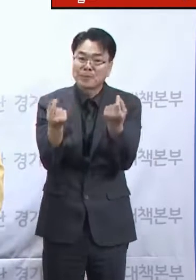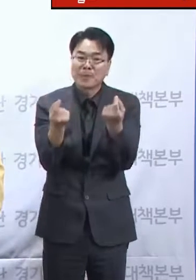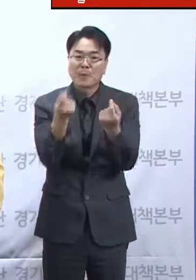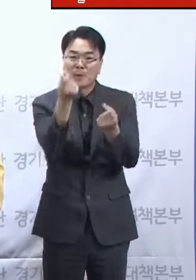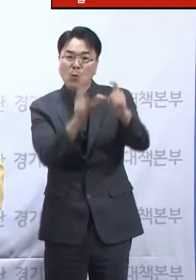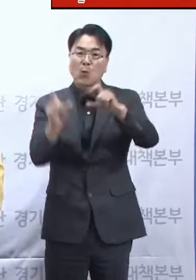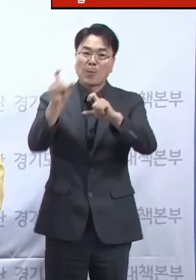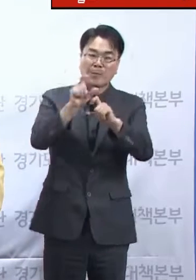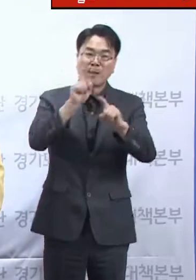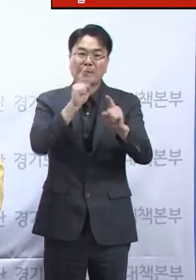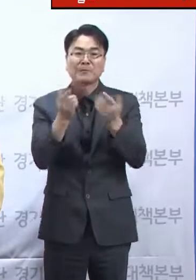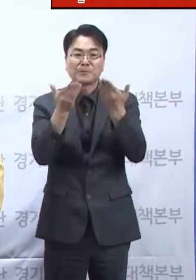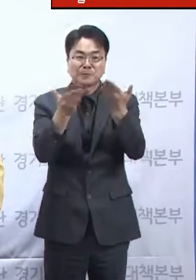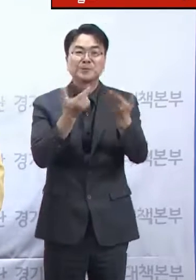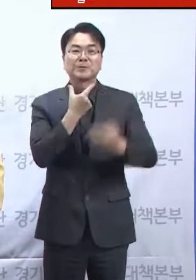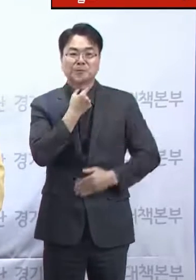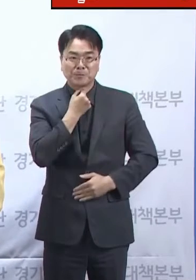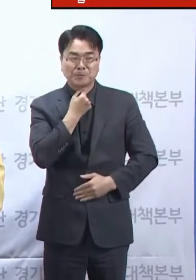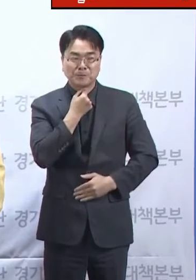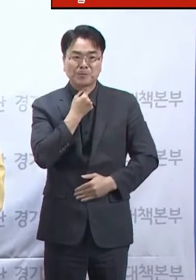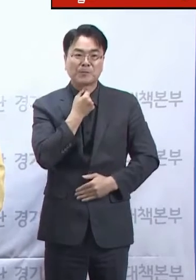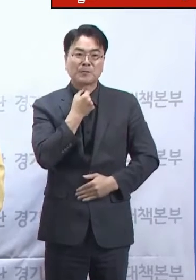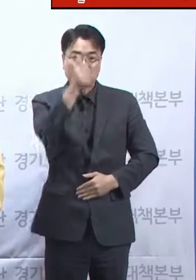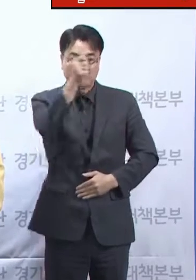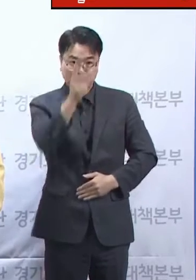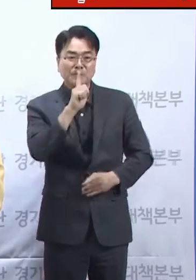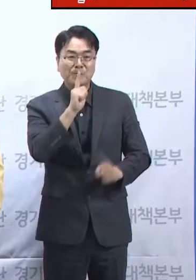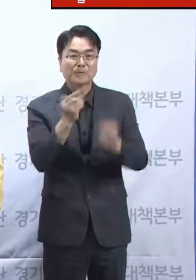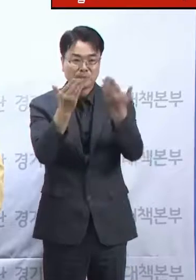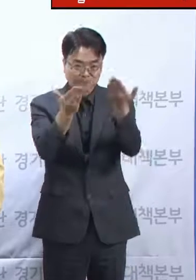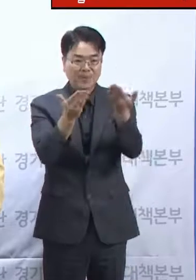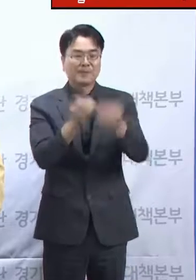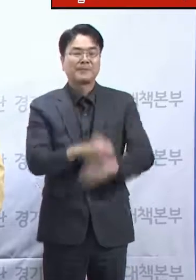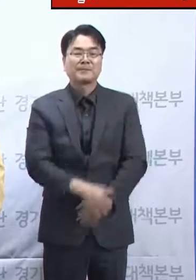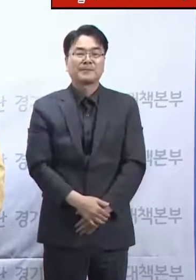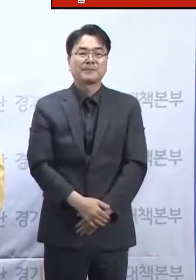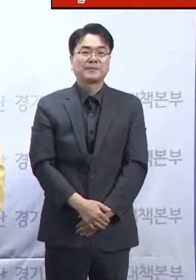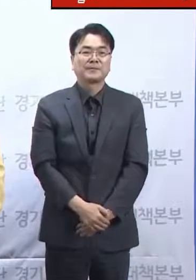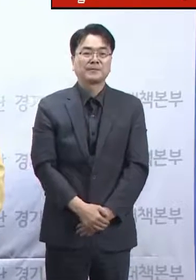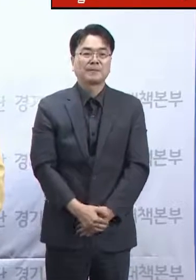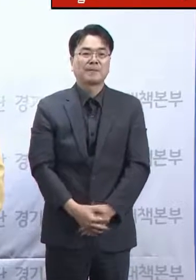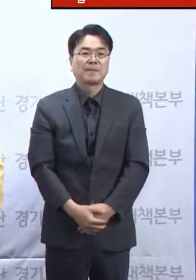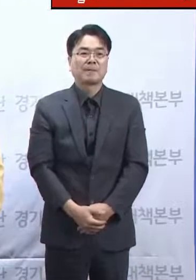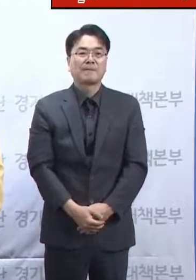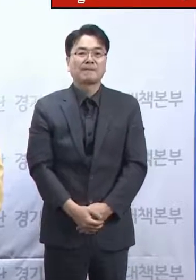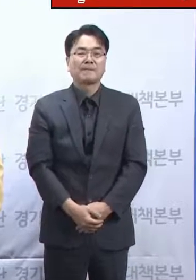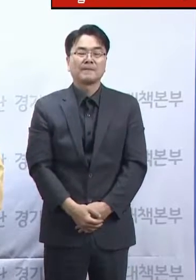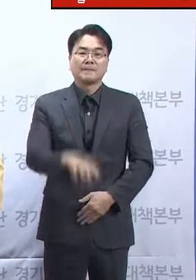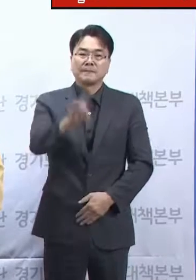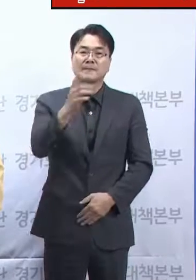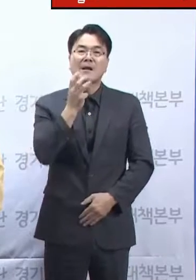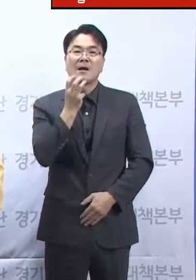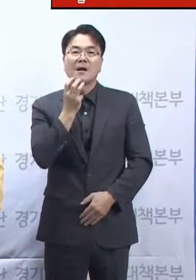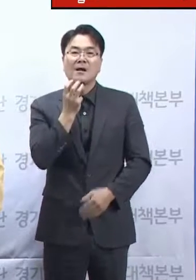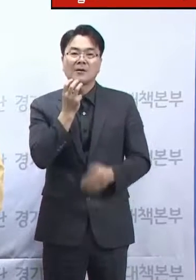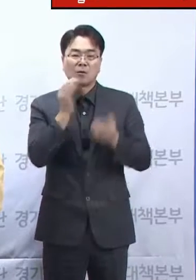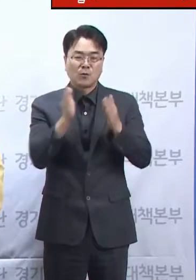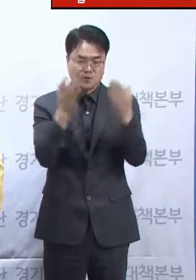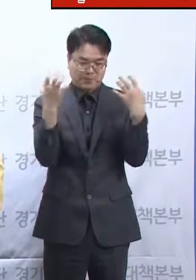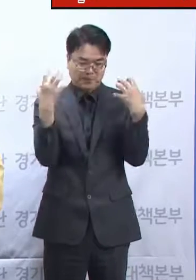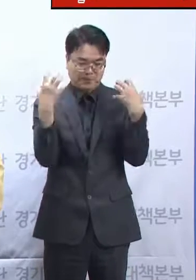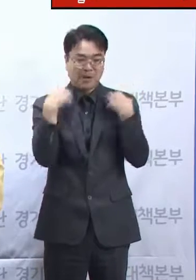더 추가할 부분이 있기 때문에 몇 말씀 더 올리도록 하겠습니다. 우선 우리 경찰은